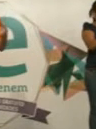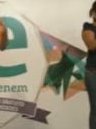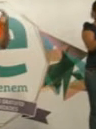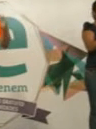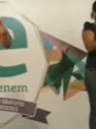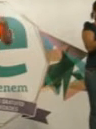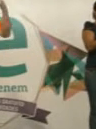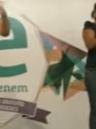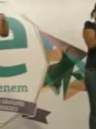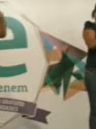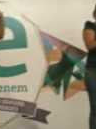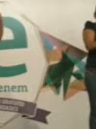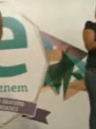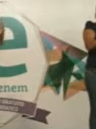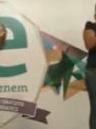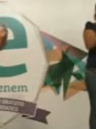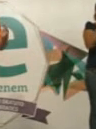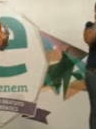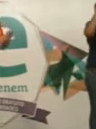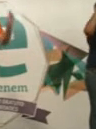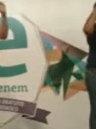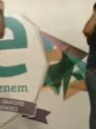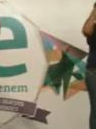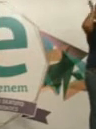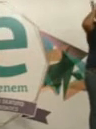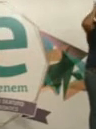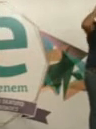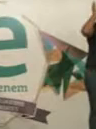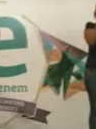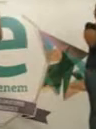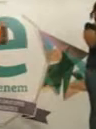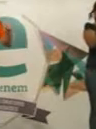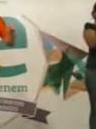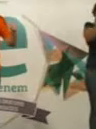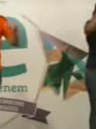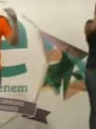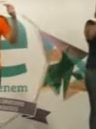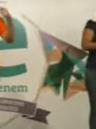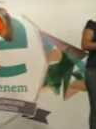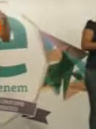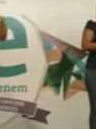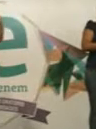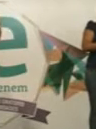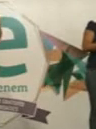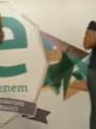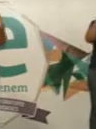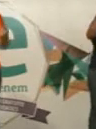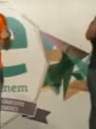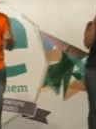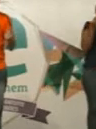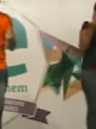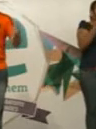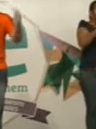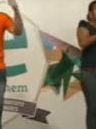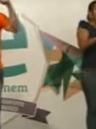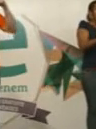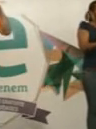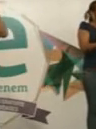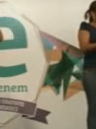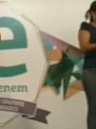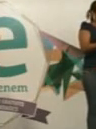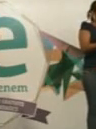mestiço. É um país que tem negros e tem índios. Então como é que vai o Brasil prosperar? Se embranquecer a pele do seu povo. Não